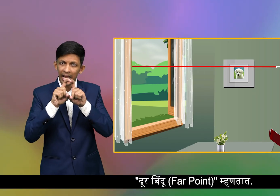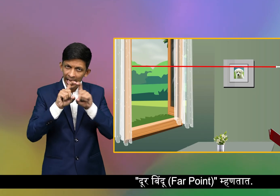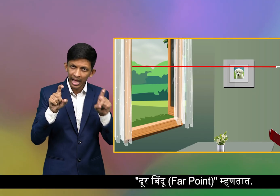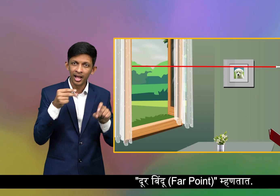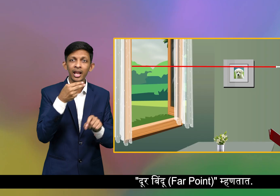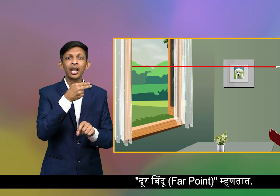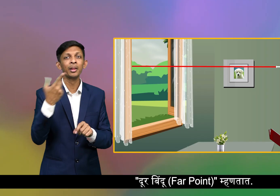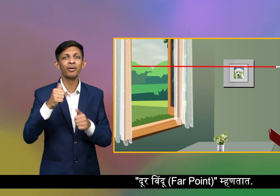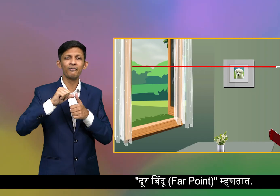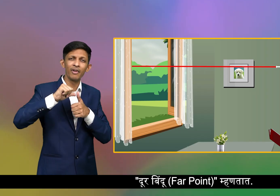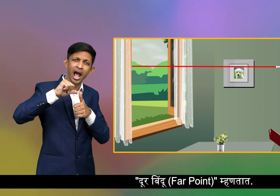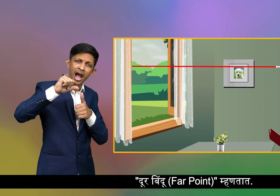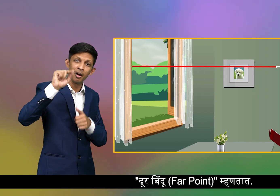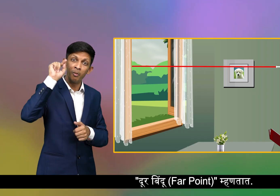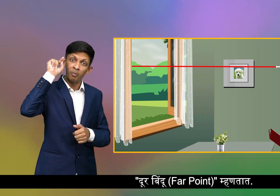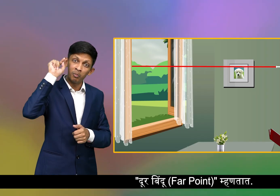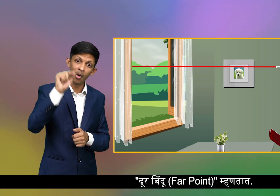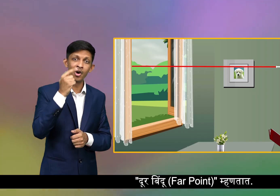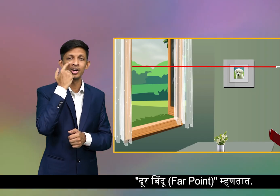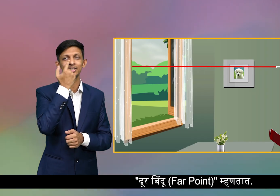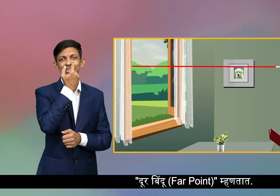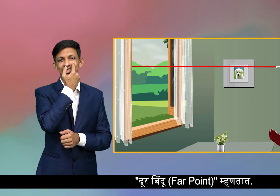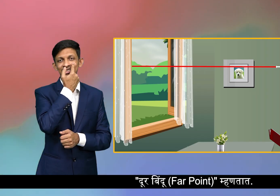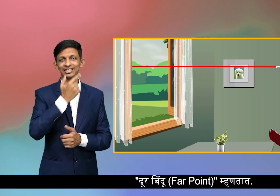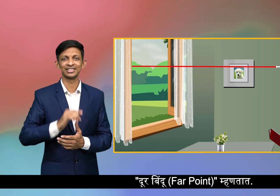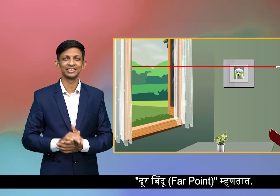दूरबिंदू फार पॉइंट म्हणतात.